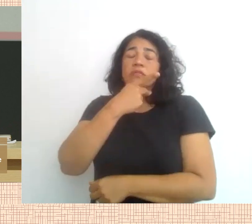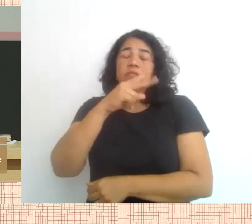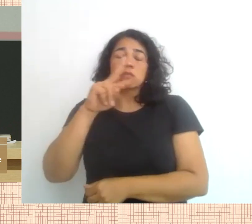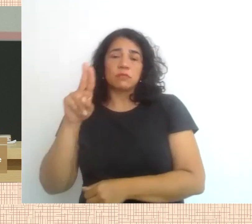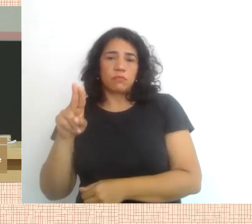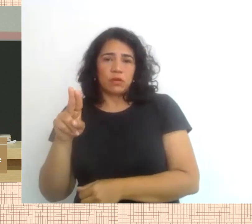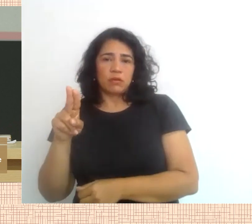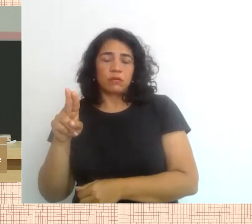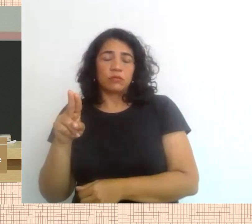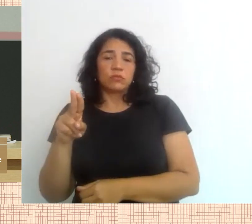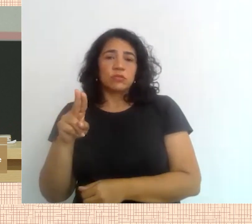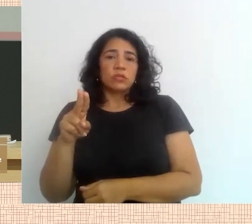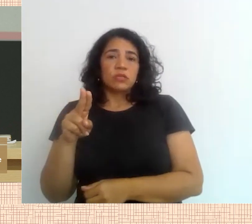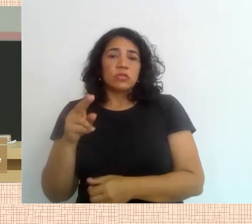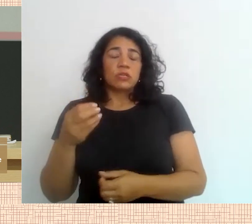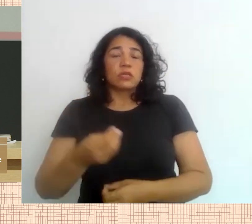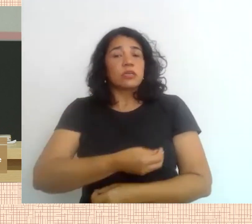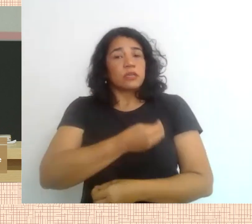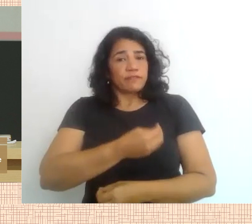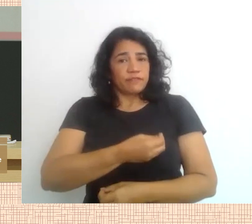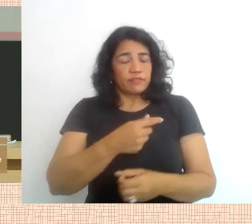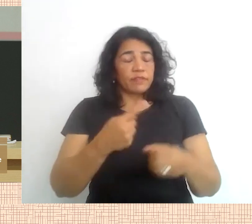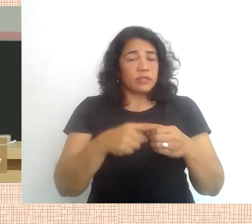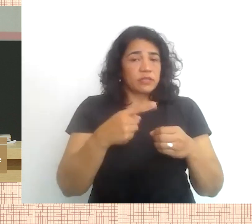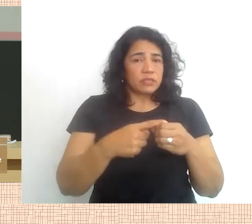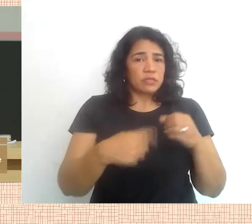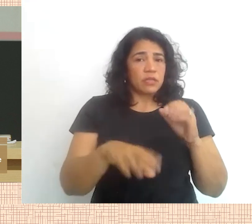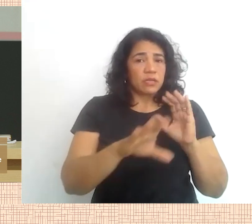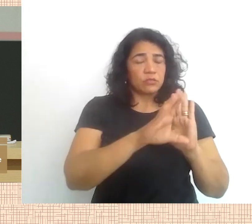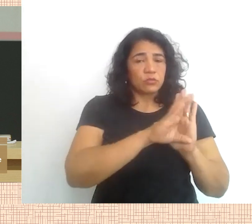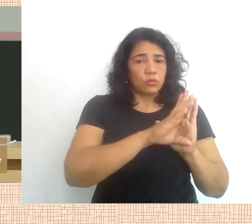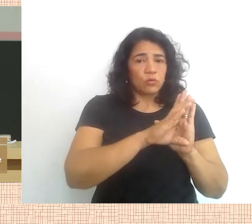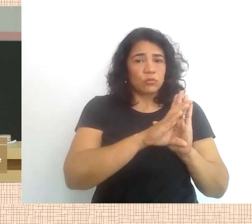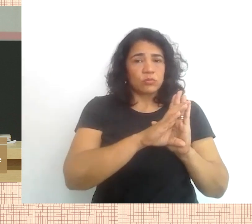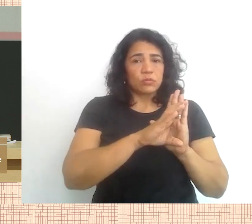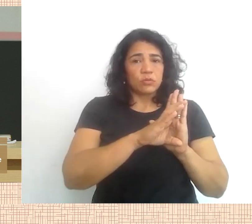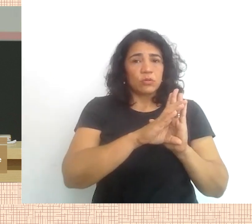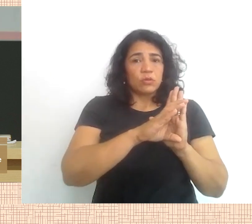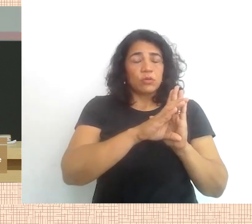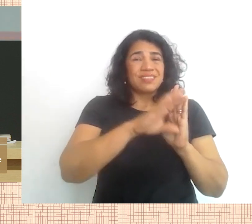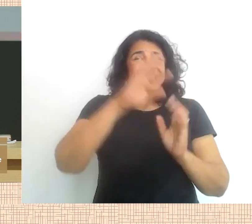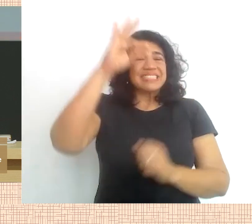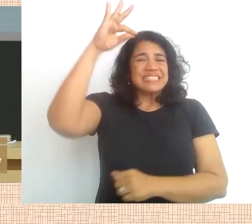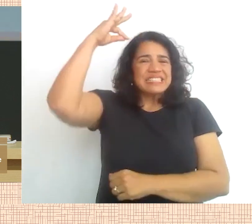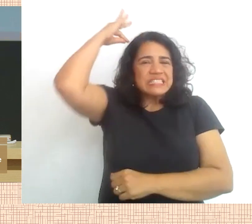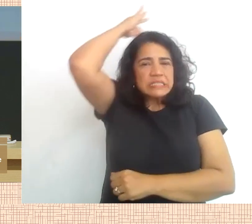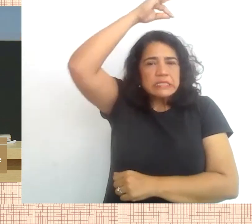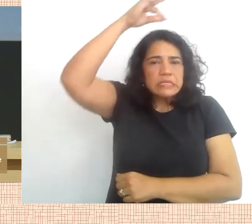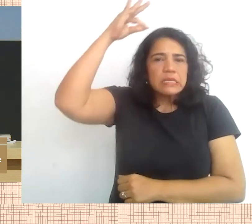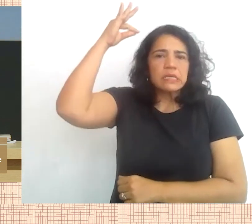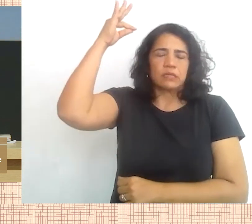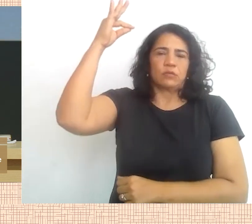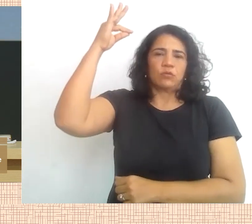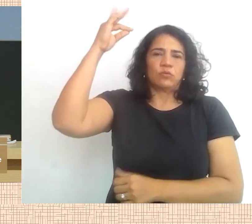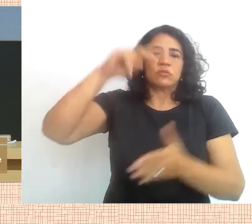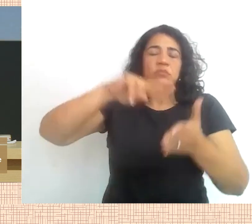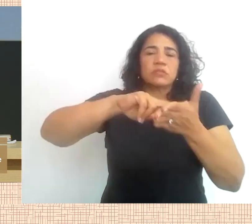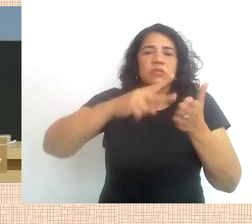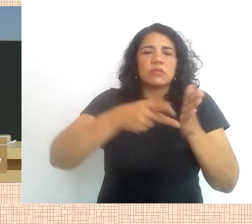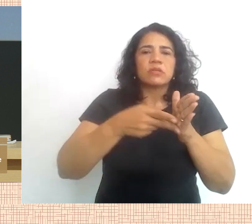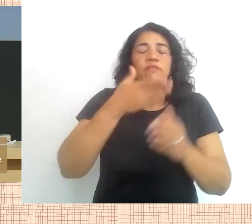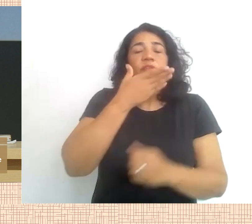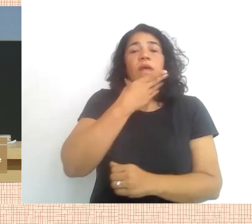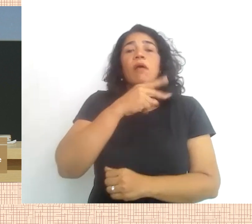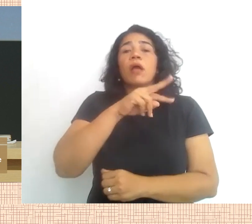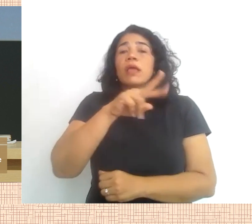Colossos. Irmão, essa palavra aos santos se refere às pessoas, irmãos, santos. Não é meramente